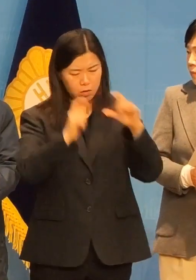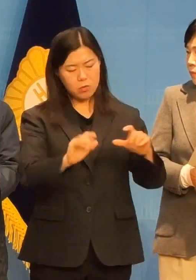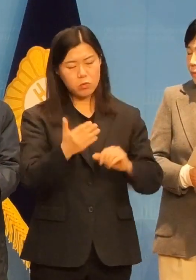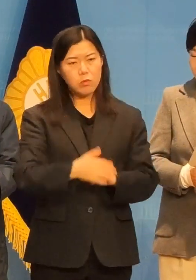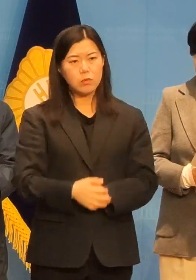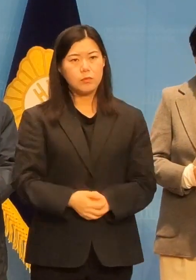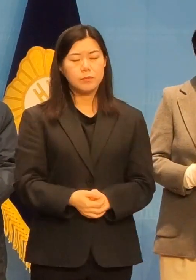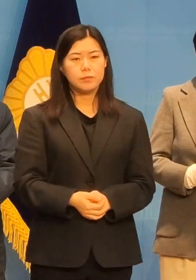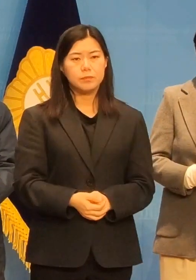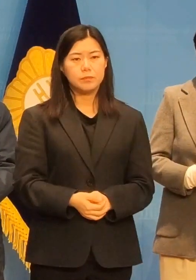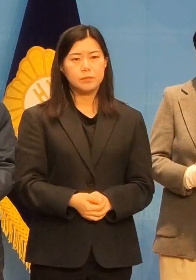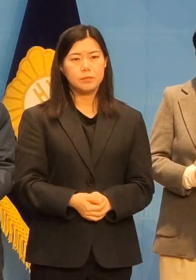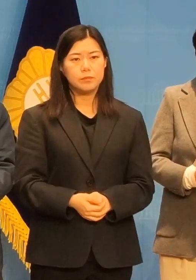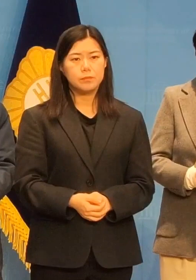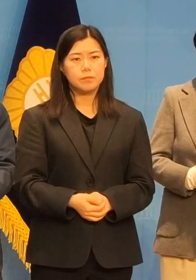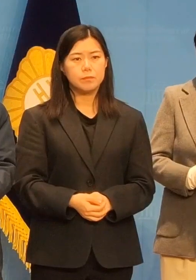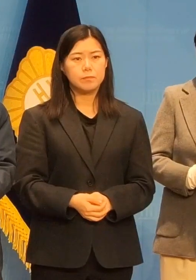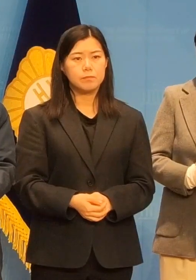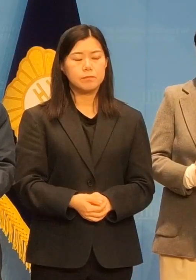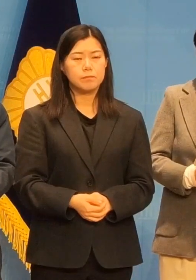선고되었습니다.